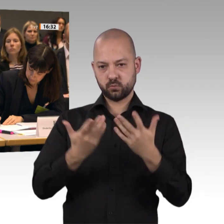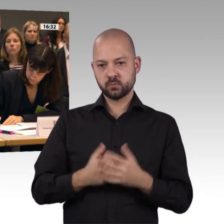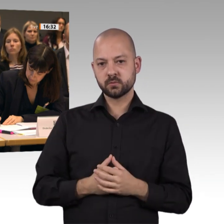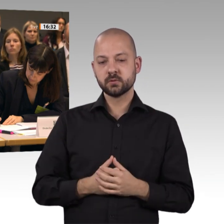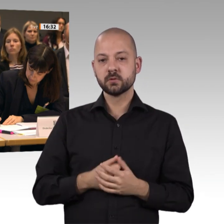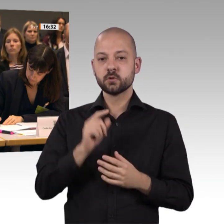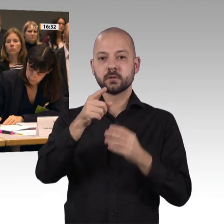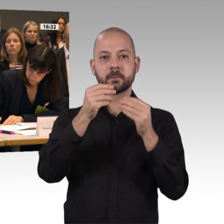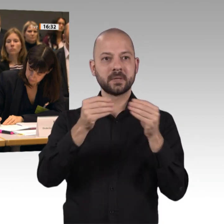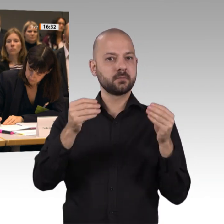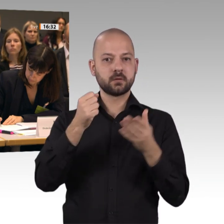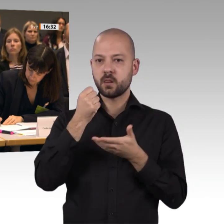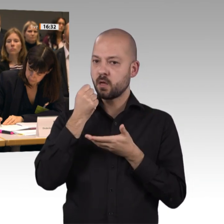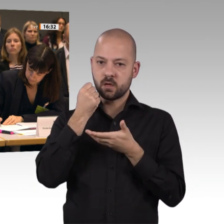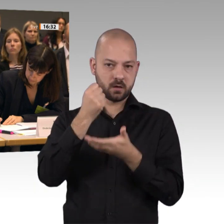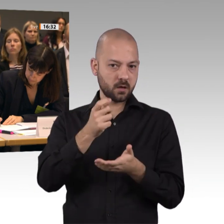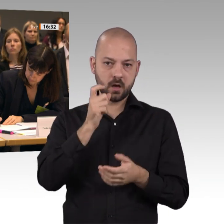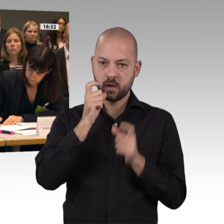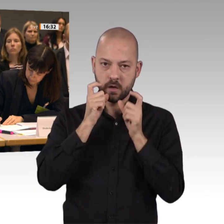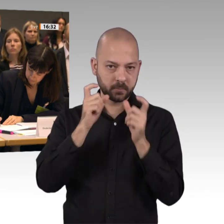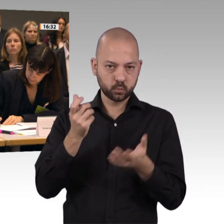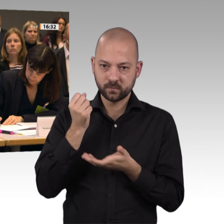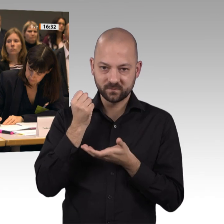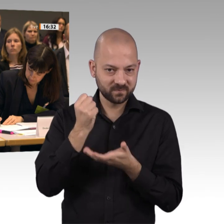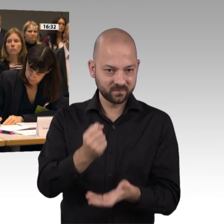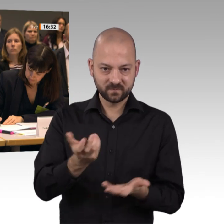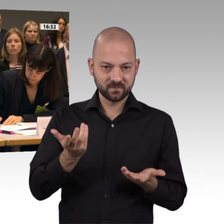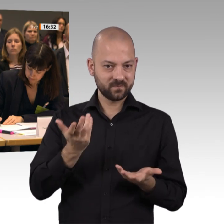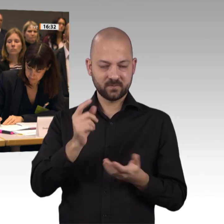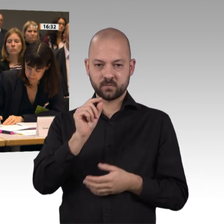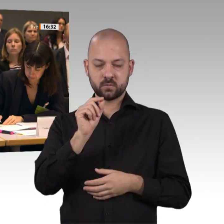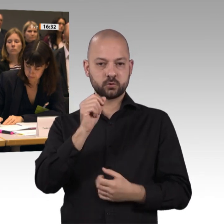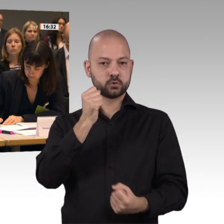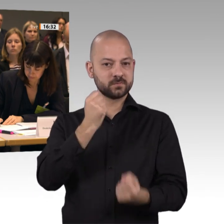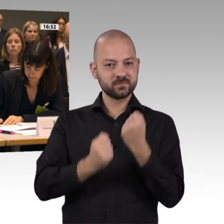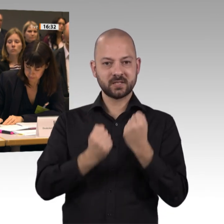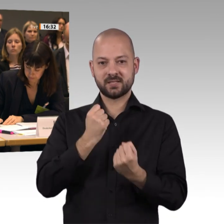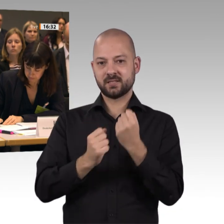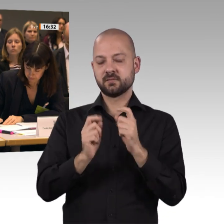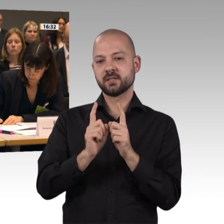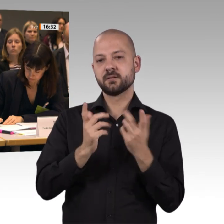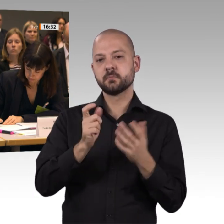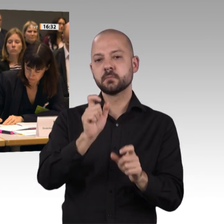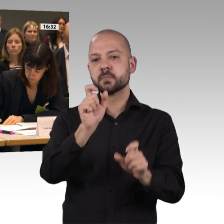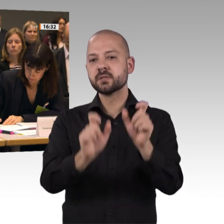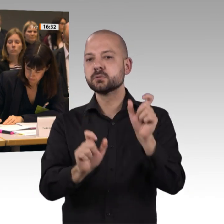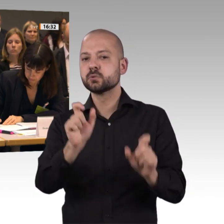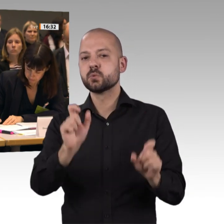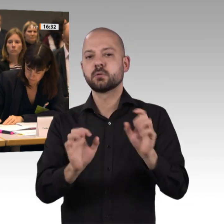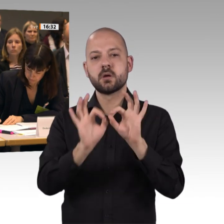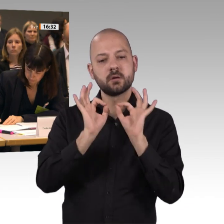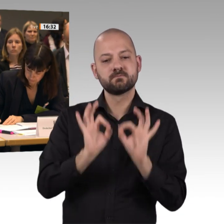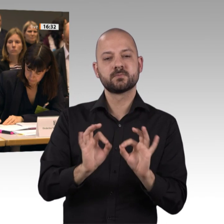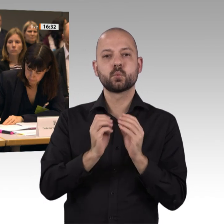ist nicht so einfach. Das muss ausgebildet werden und wir glauben, dass wenn die Mittel vollständig abgerufen werden können, die 65